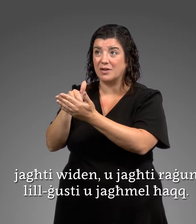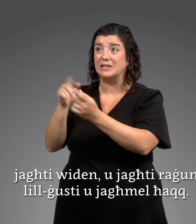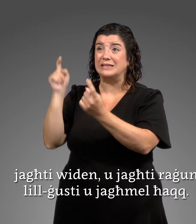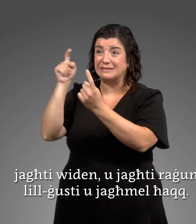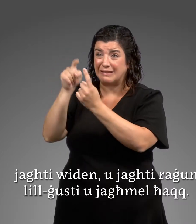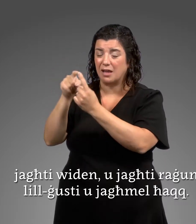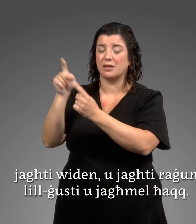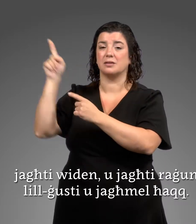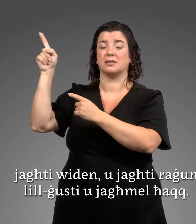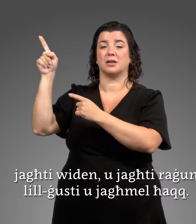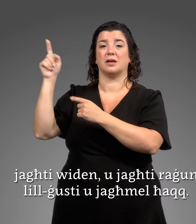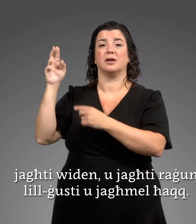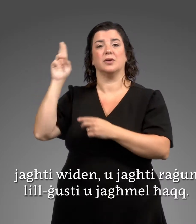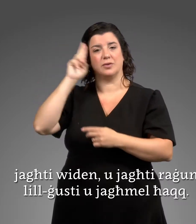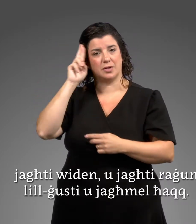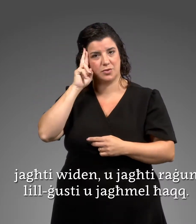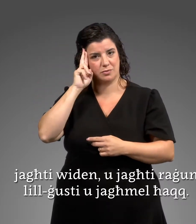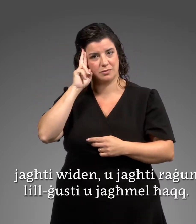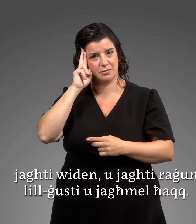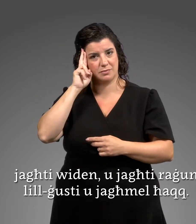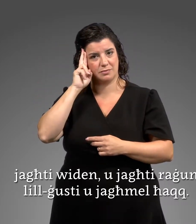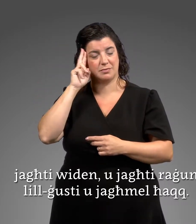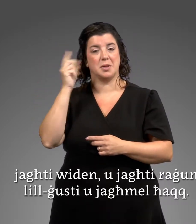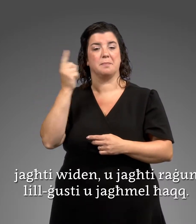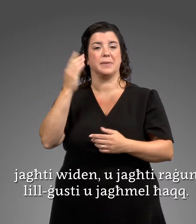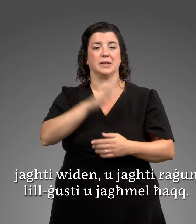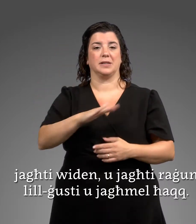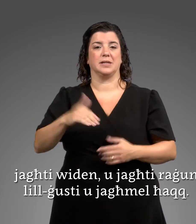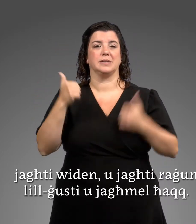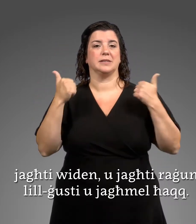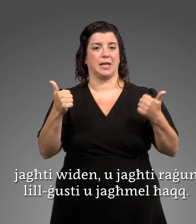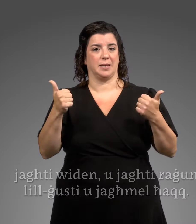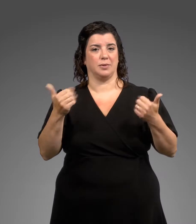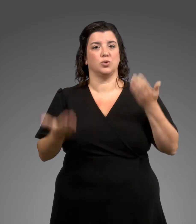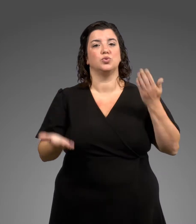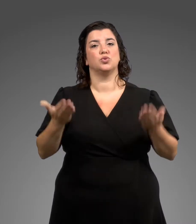U jati rajun l-ġusti u jame l-ħaq